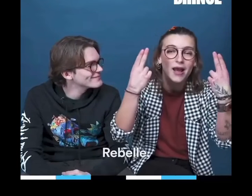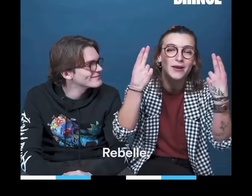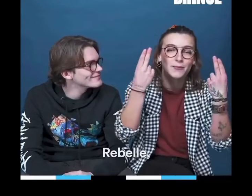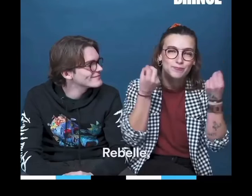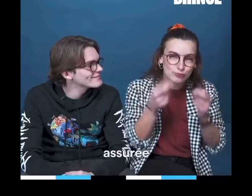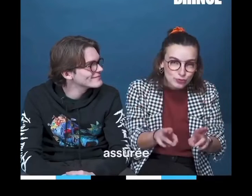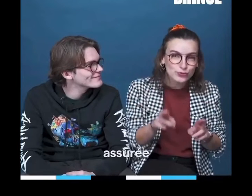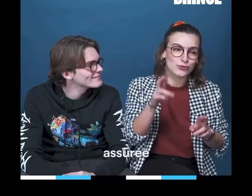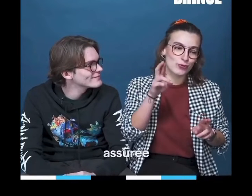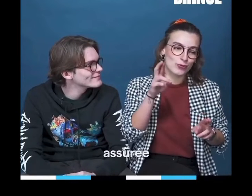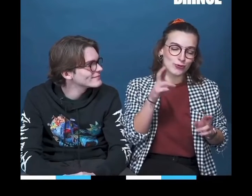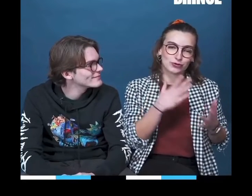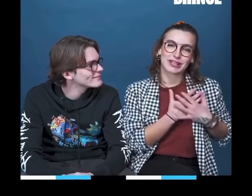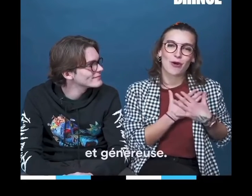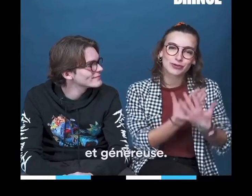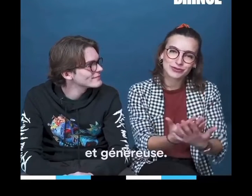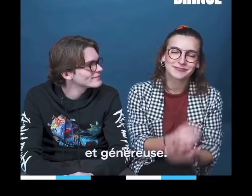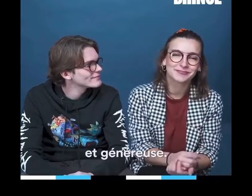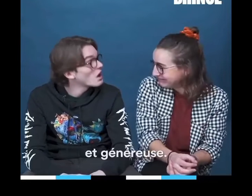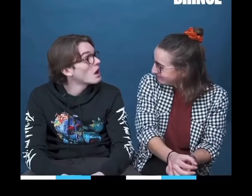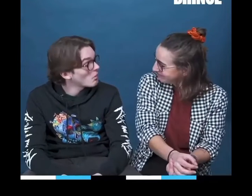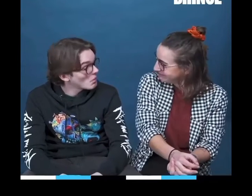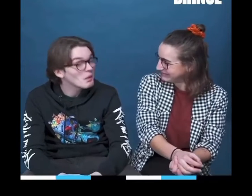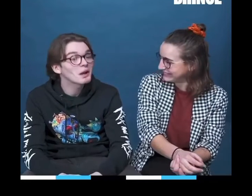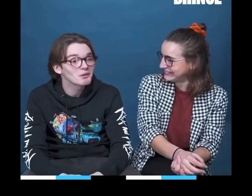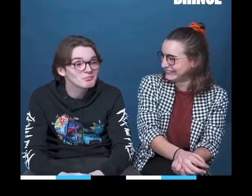rebelle, assurée et généreuse.